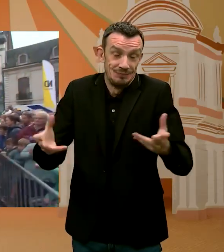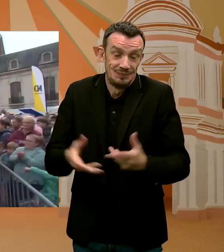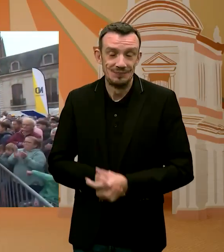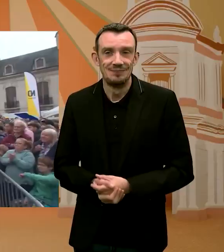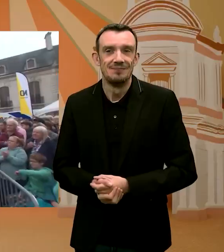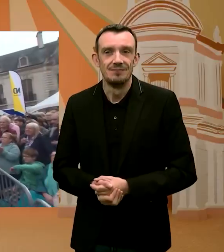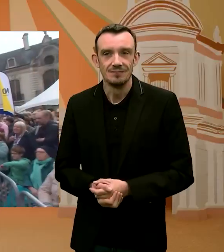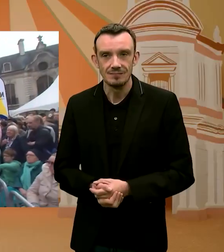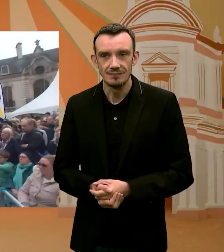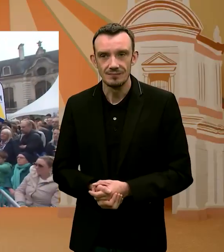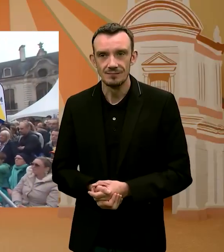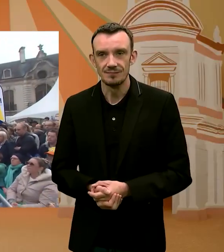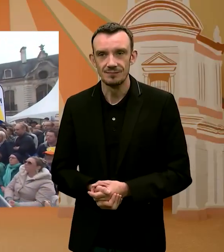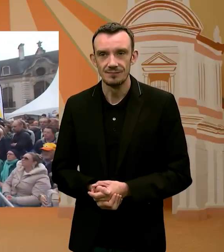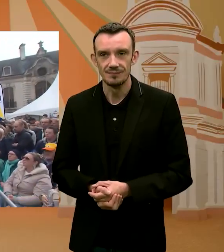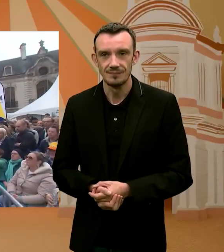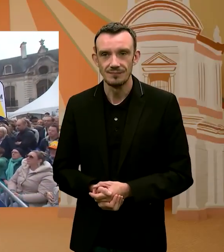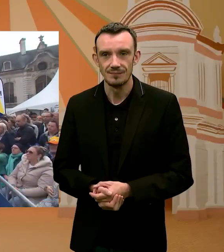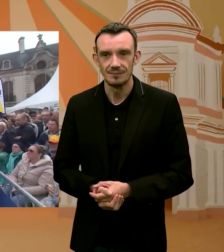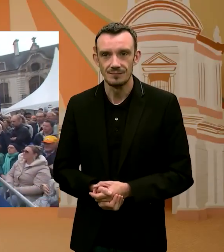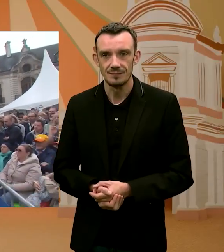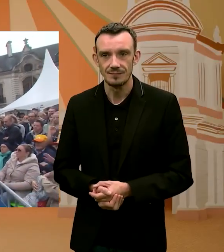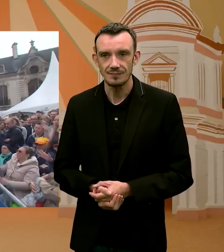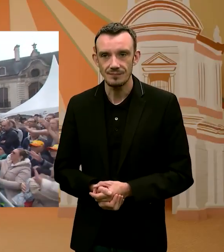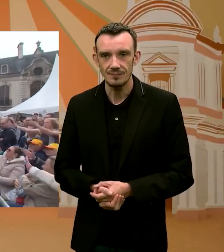Hein. Et les autres sont à l'autre bout de la place, donc impossible d'aller l'aider.